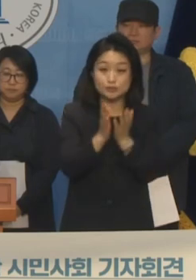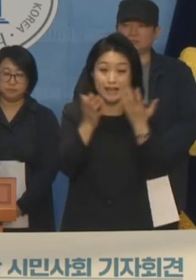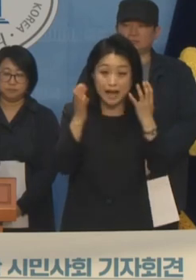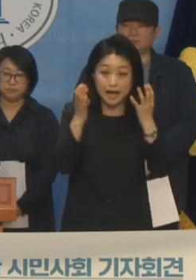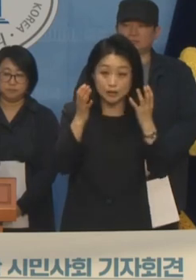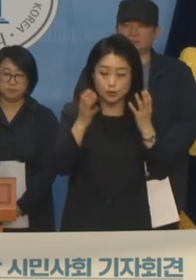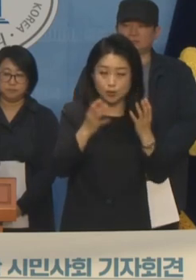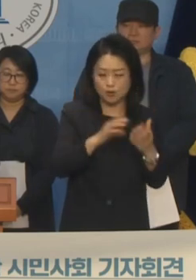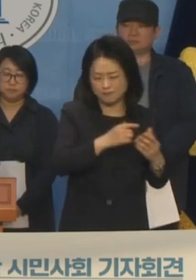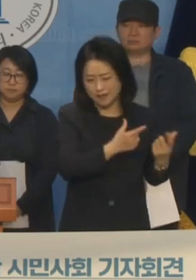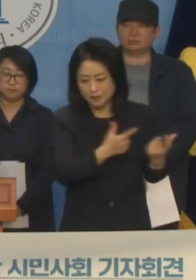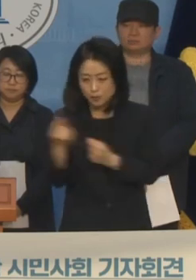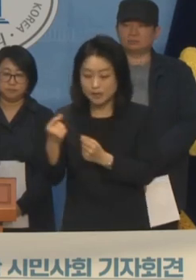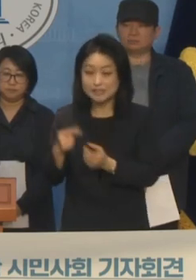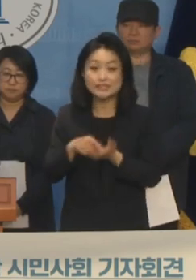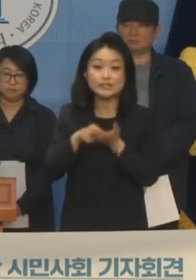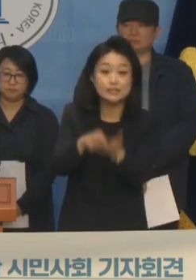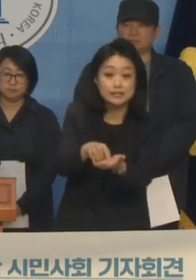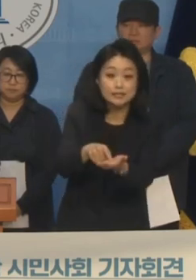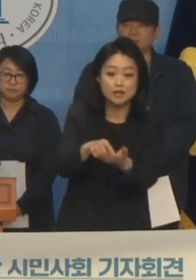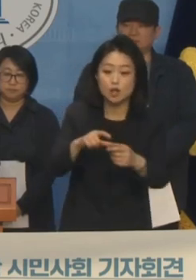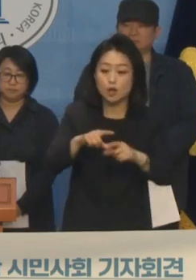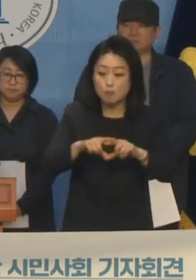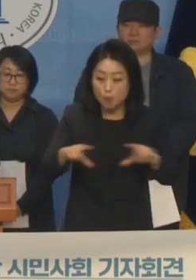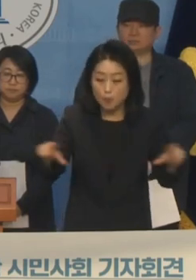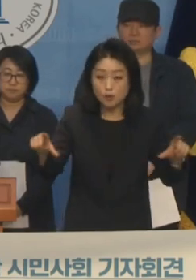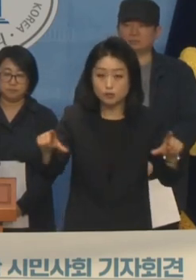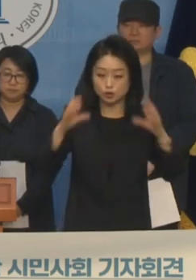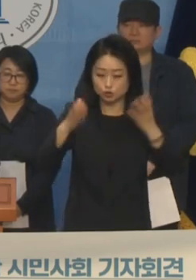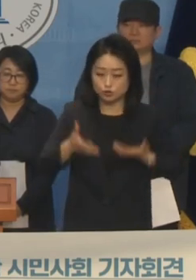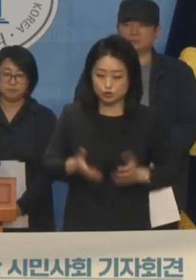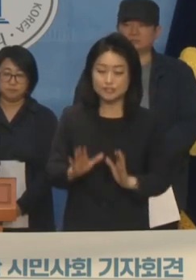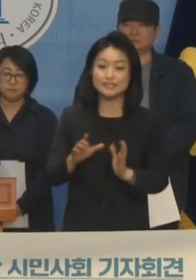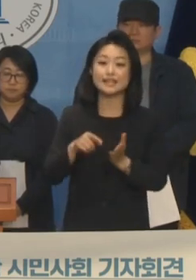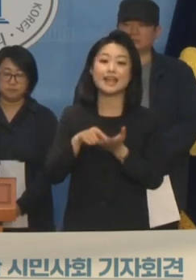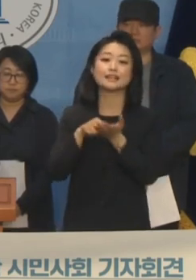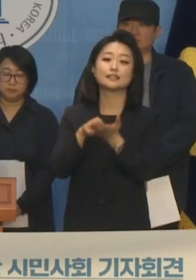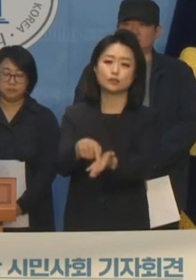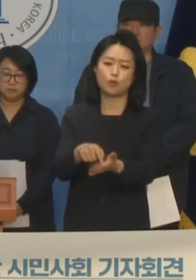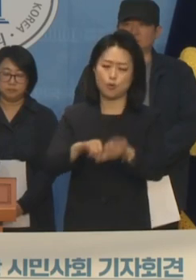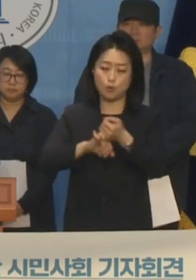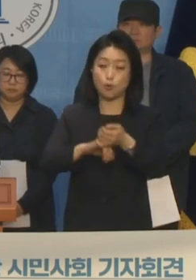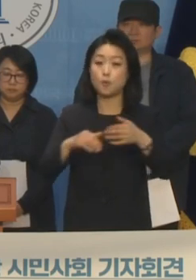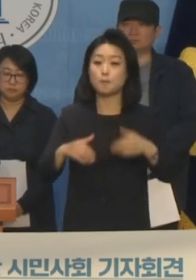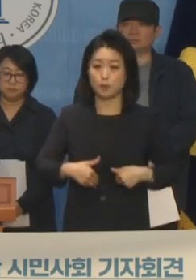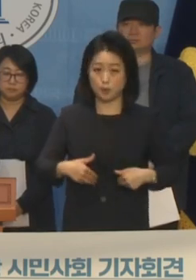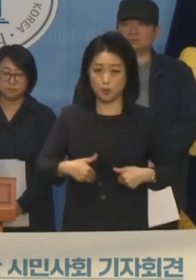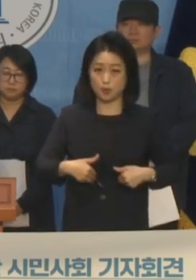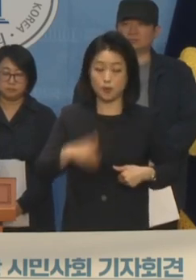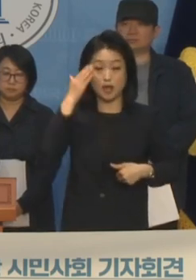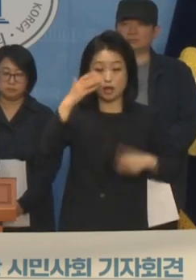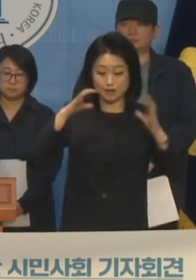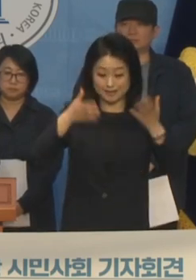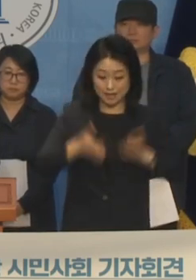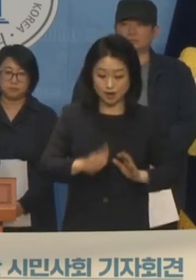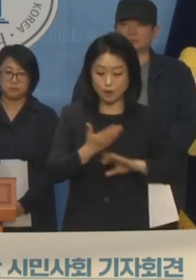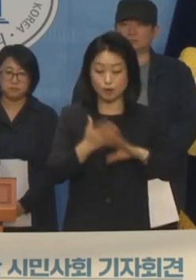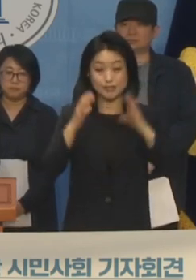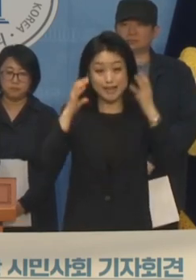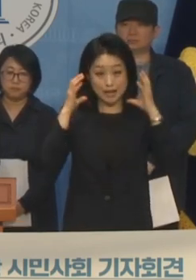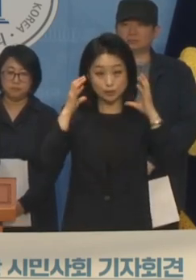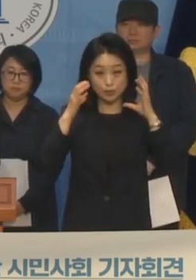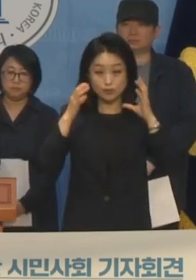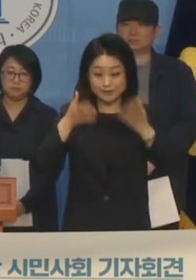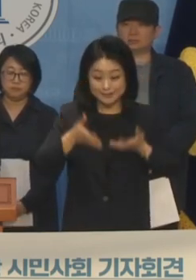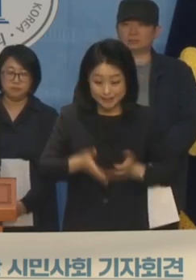출생신고될 권리를 보장하는 보편적 출생신고제도의 도입은 반드시 진행되어야 합니다. 한국에서 태어난 외국인 아동의